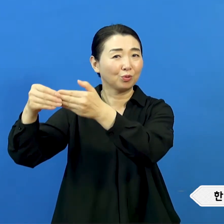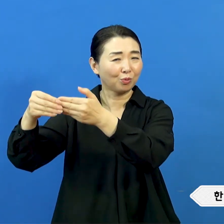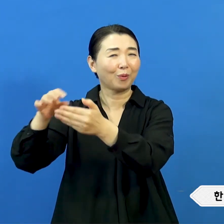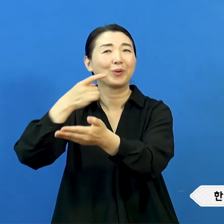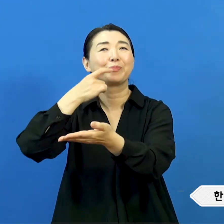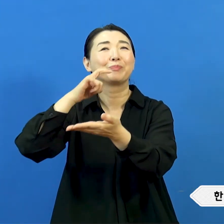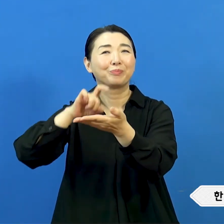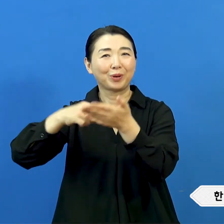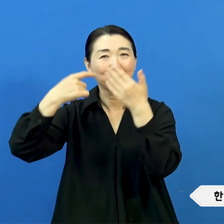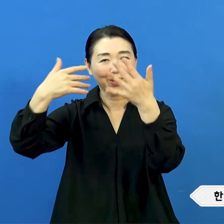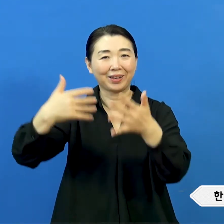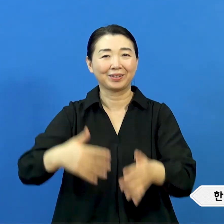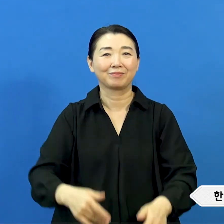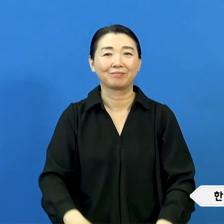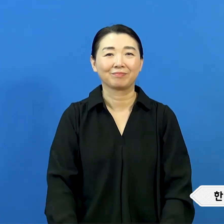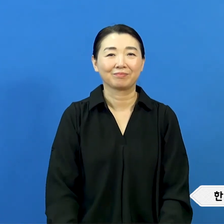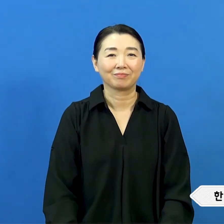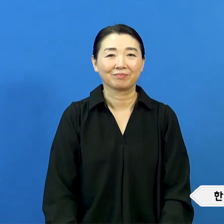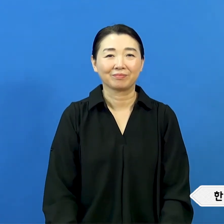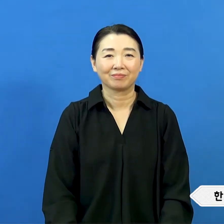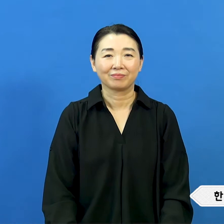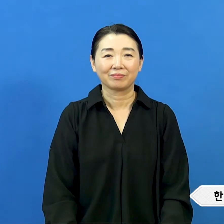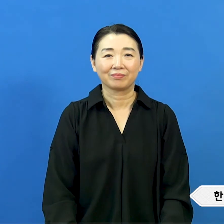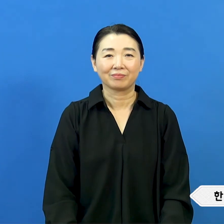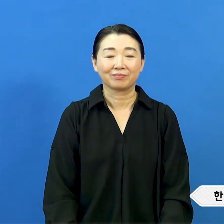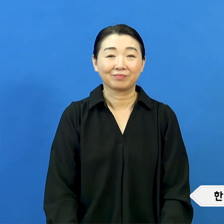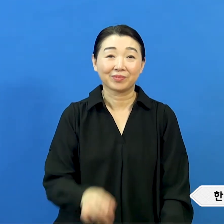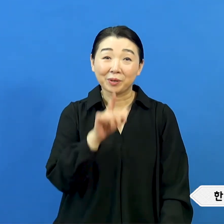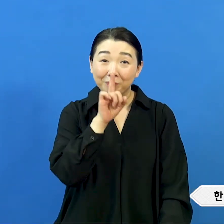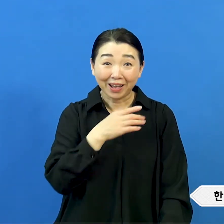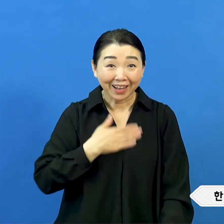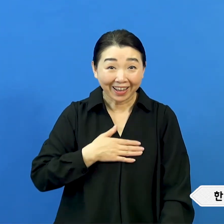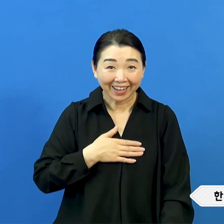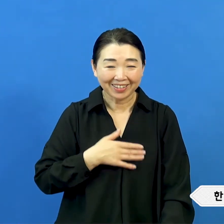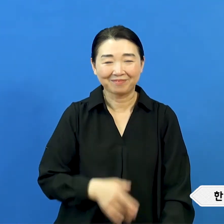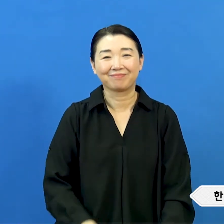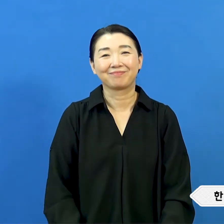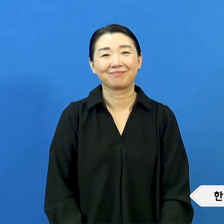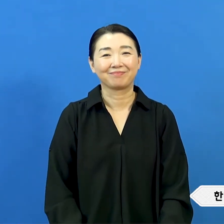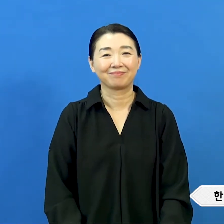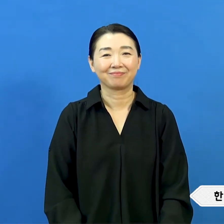훨씬 더 분명한 일이 아니겠는가. 무슨 말인지 아시겠죠?